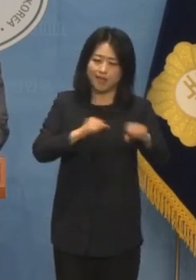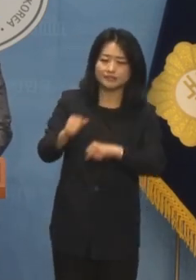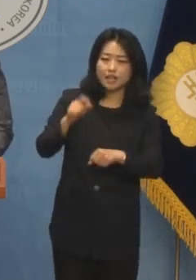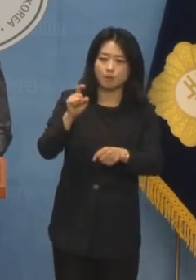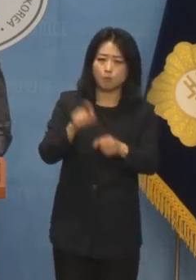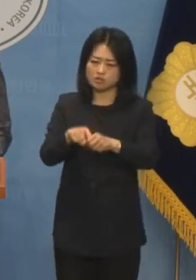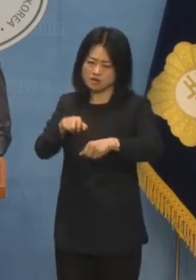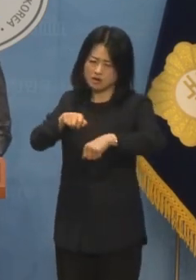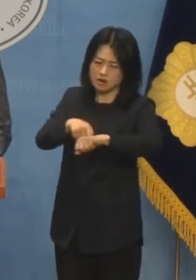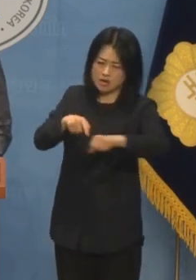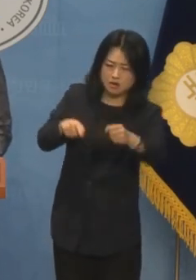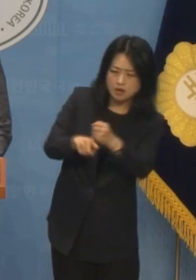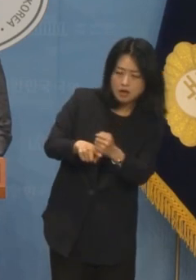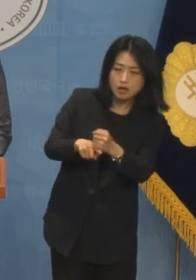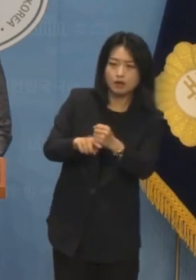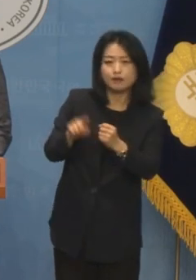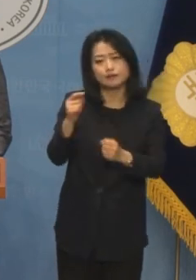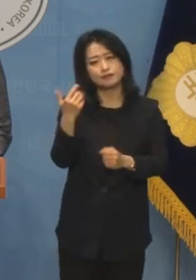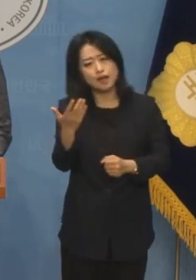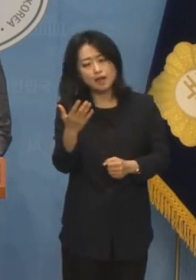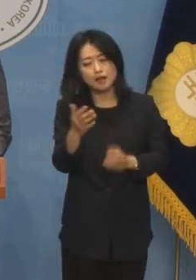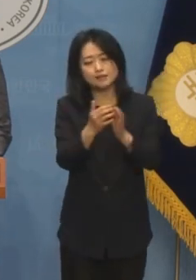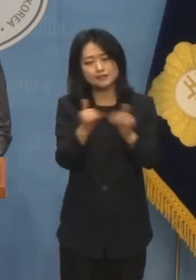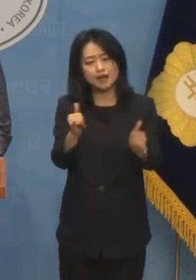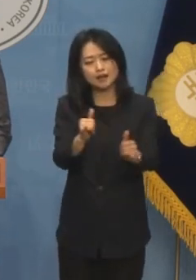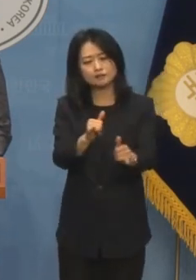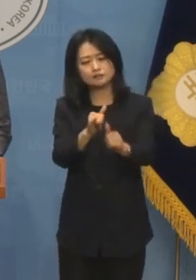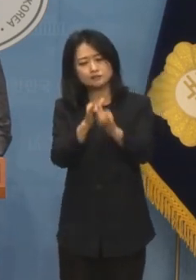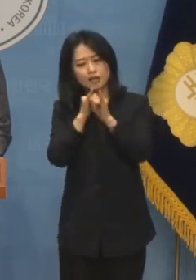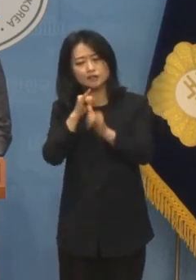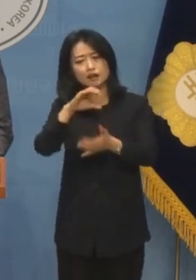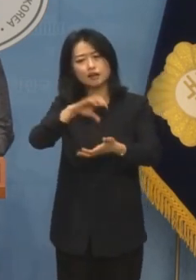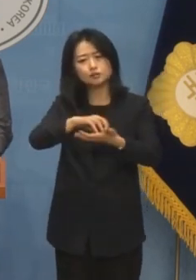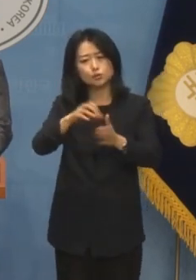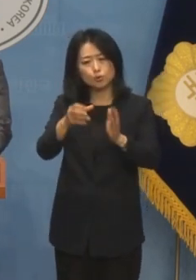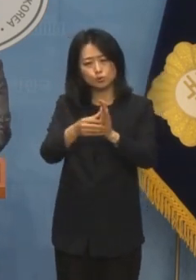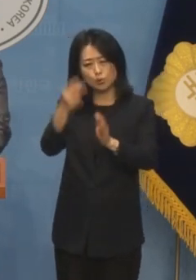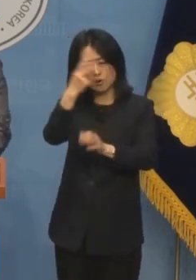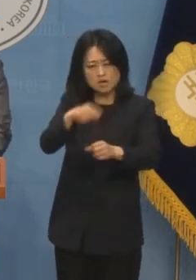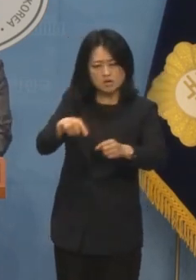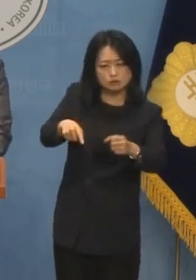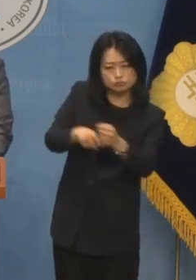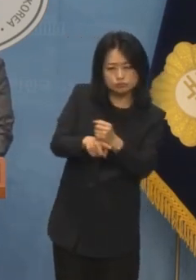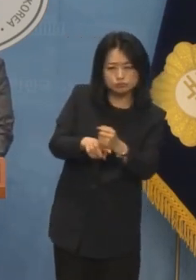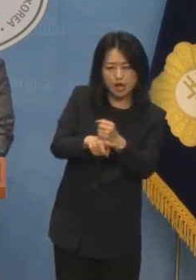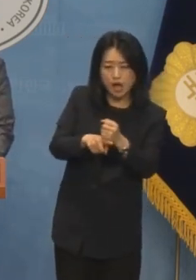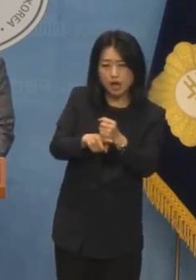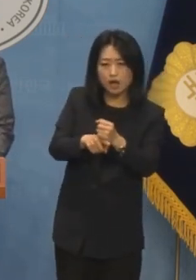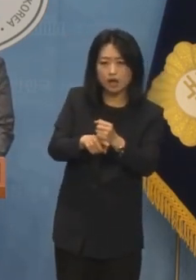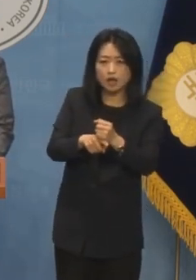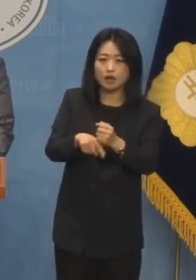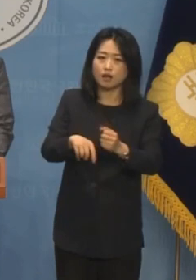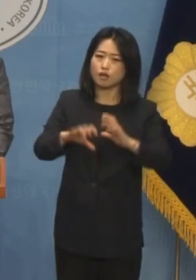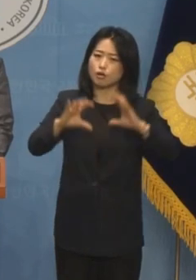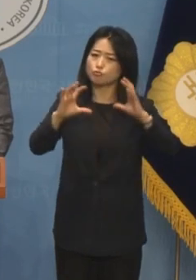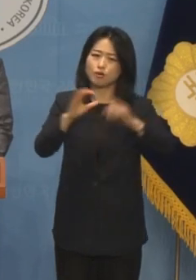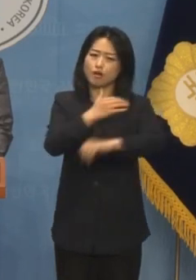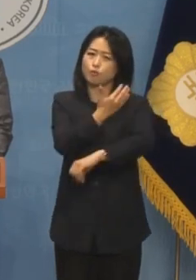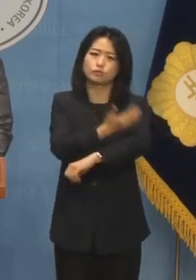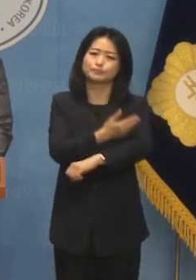행사하는 것이든 간에 사람을 죽음으로 내몰면서까지 이뤄야 될 국가 작용은 없습니다.